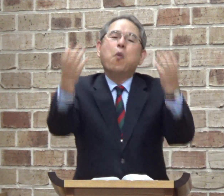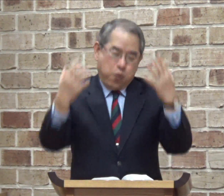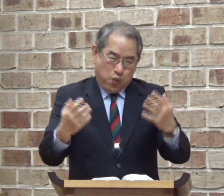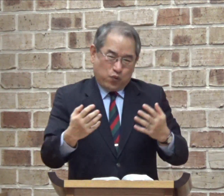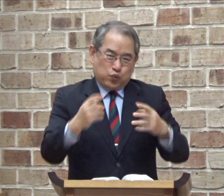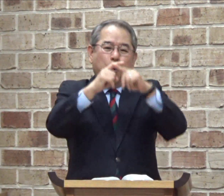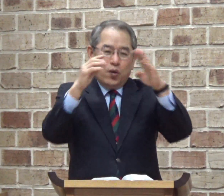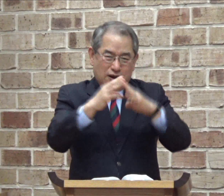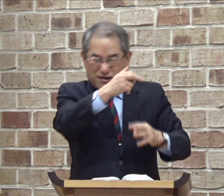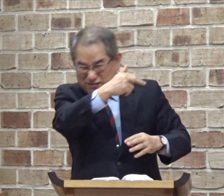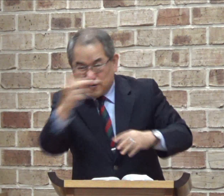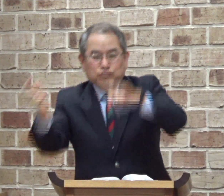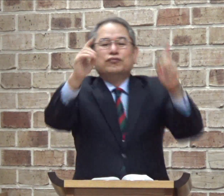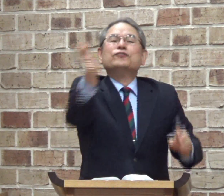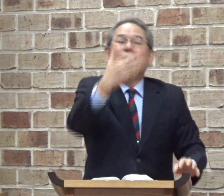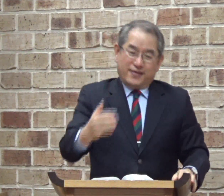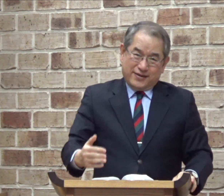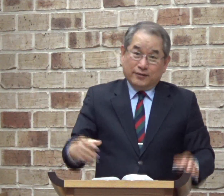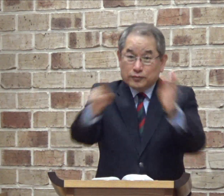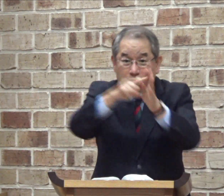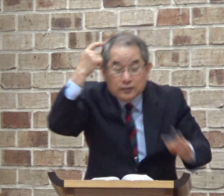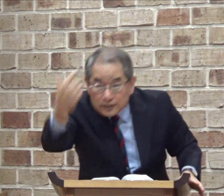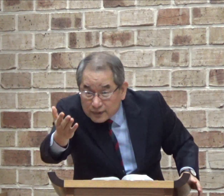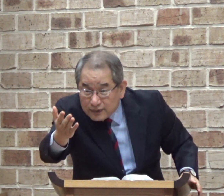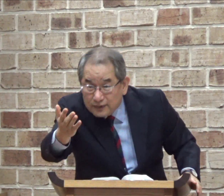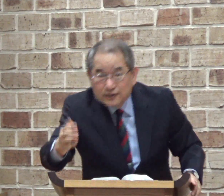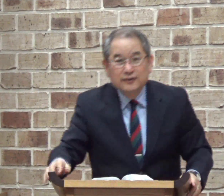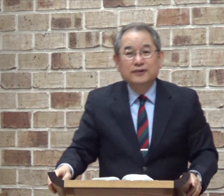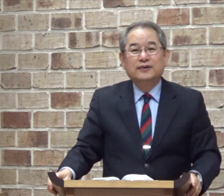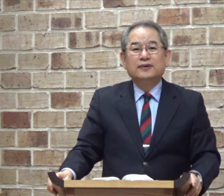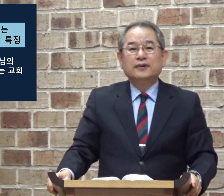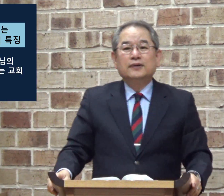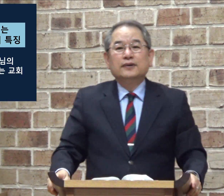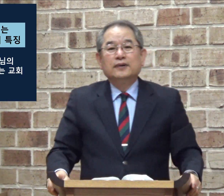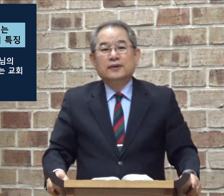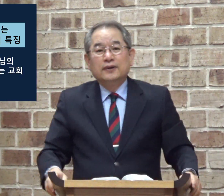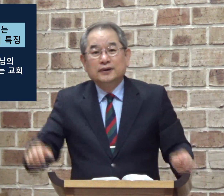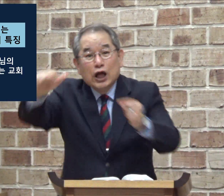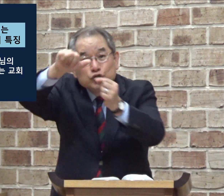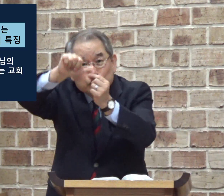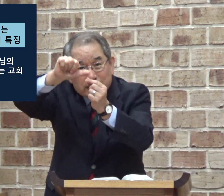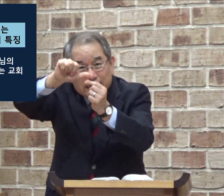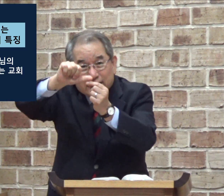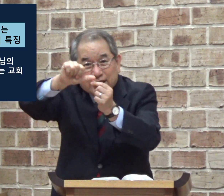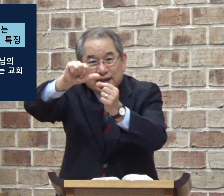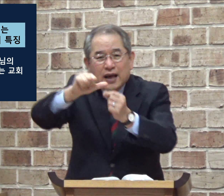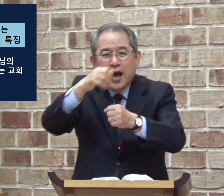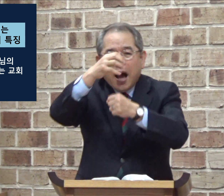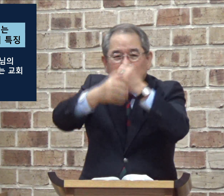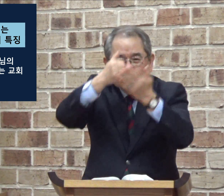다섯 번째, 하나님의 뜻과 성령님의 지시에 절대 복종하는 교회.